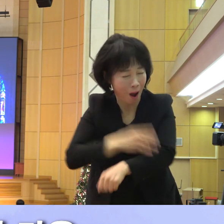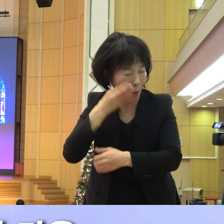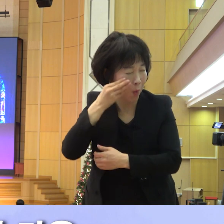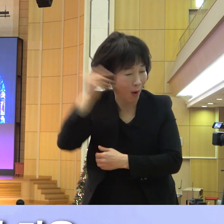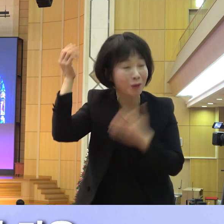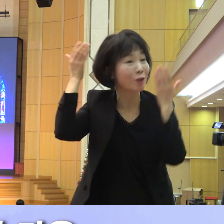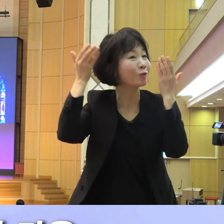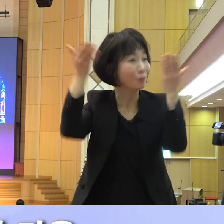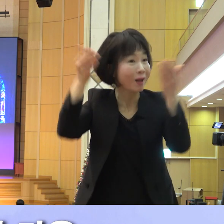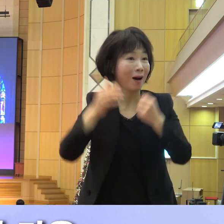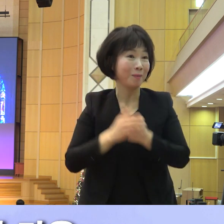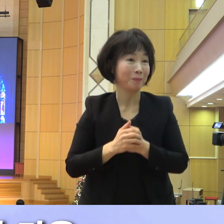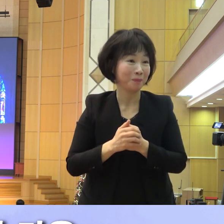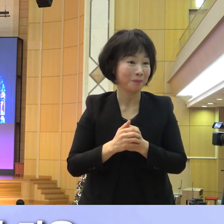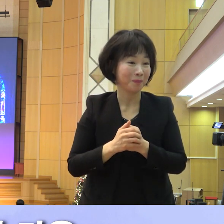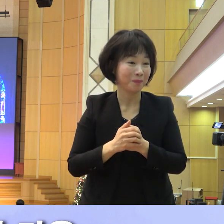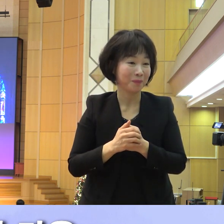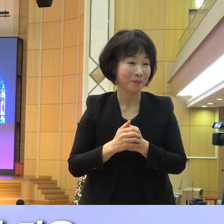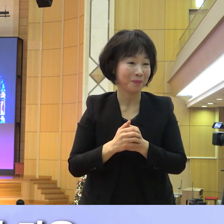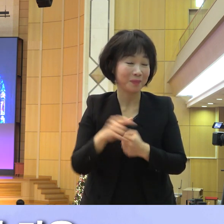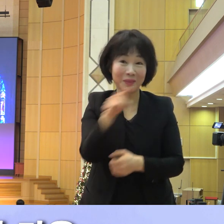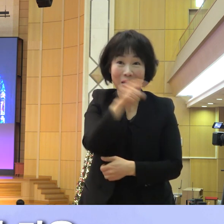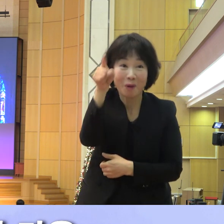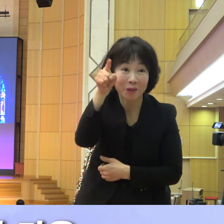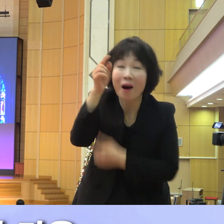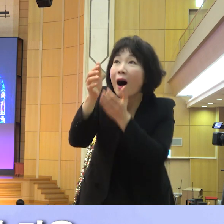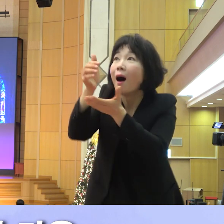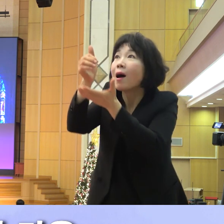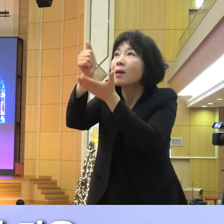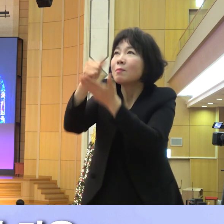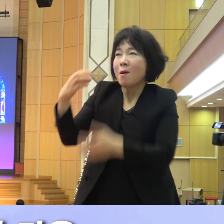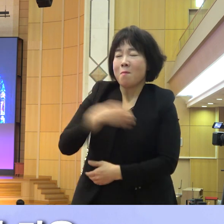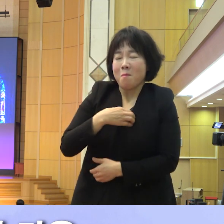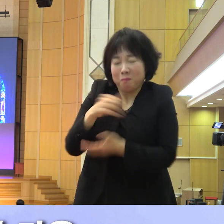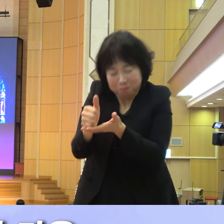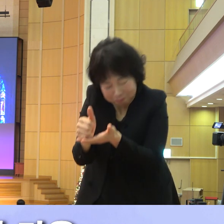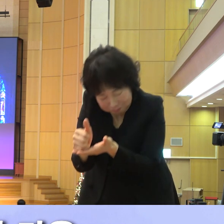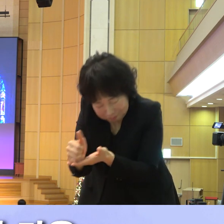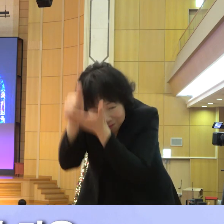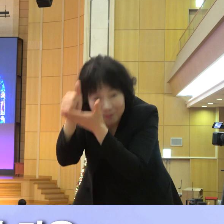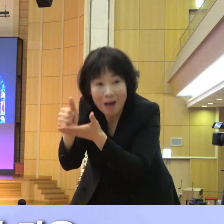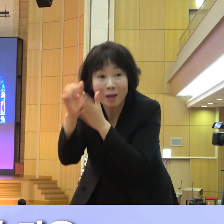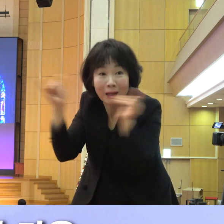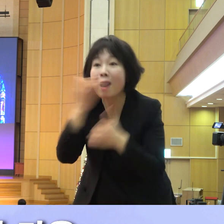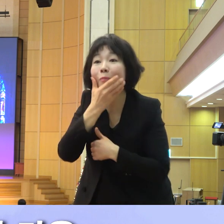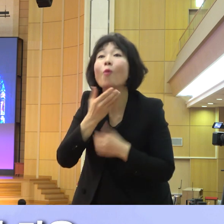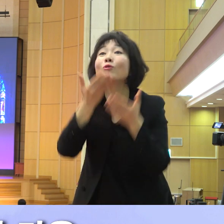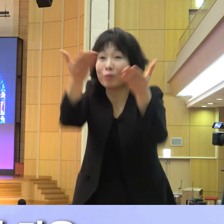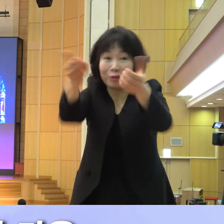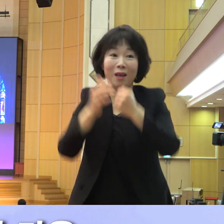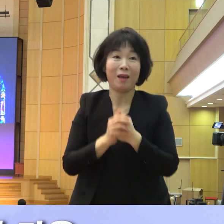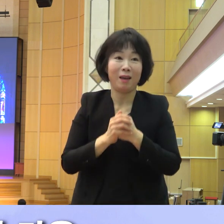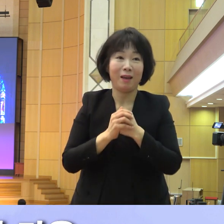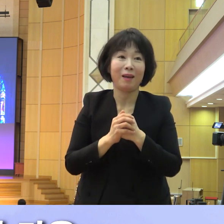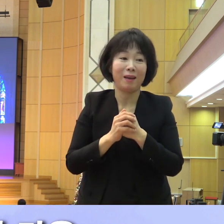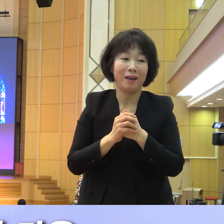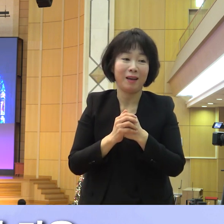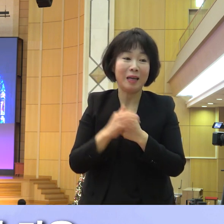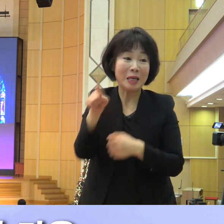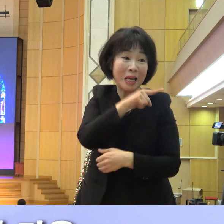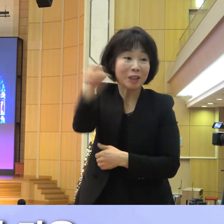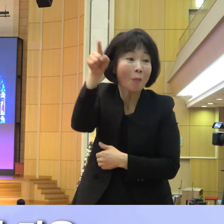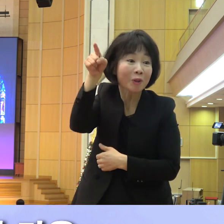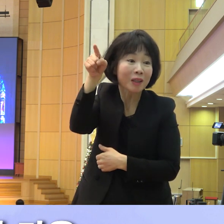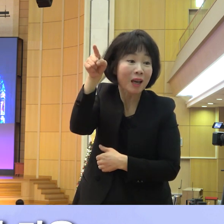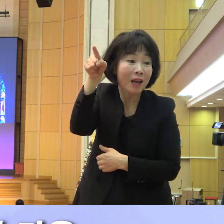1절에는 하나님을 경외하는 자가 복이 있다고 했고, 이렇게 하나님을 경외하는 자에게 복을 주는데 첫